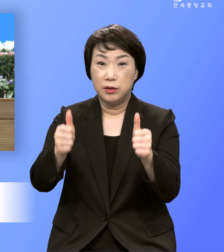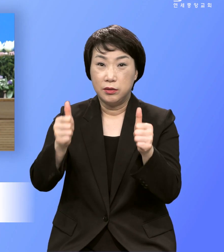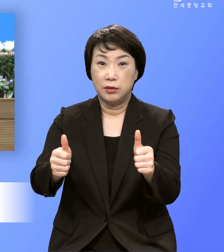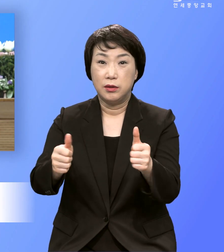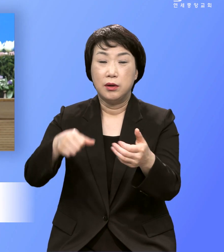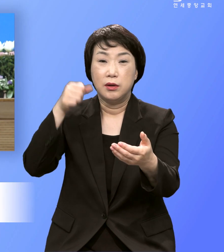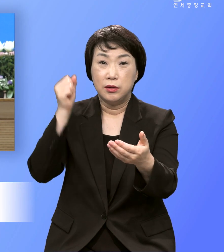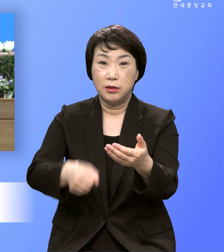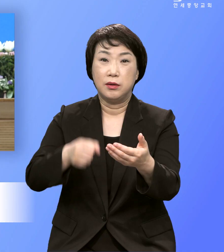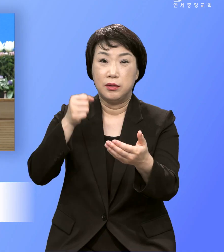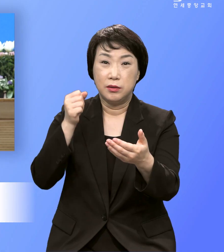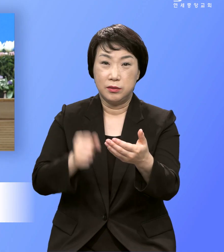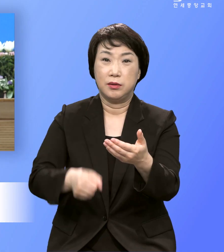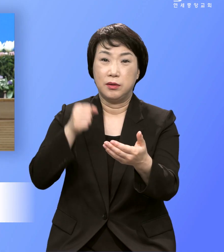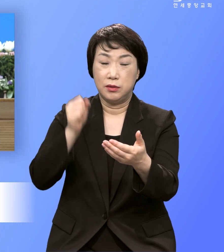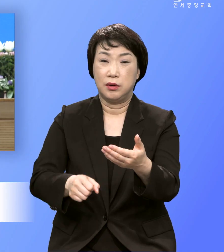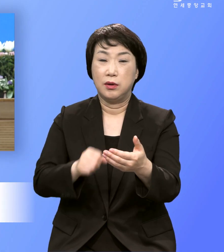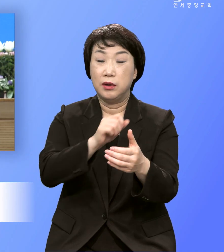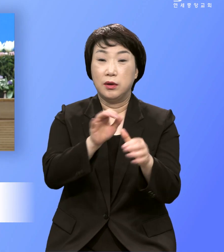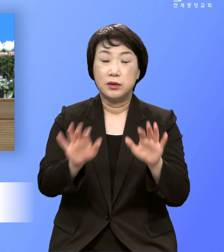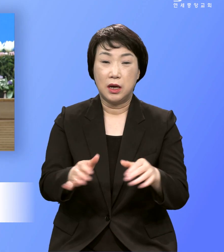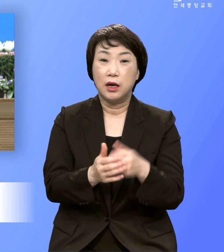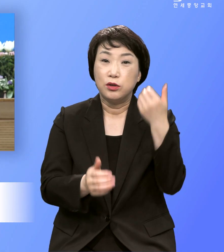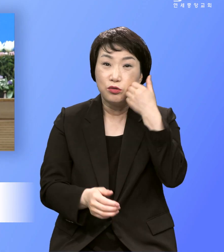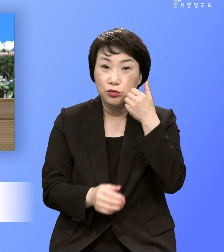받고 사형도 당하고